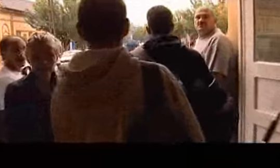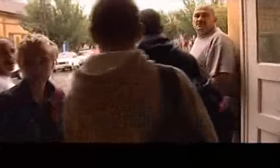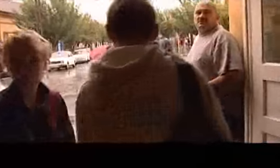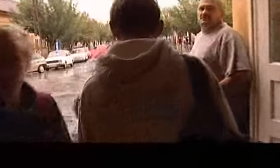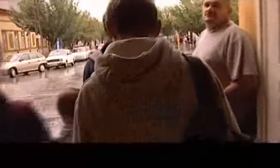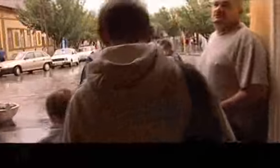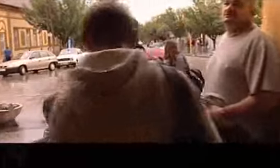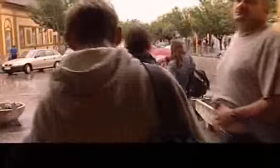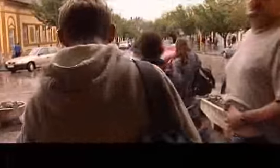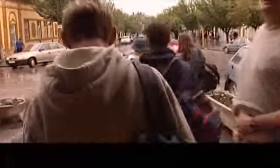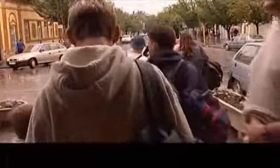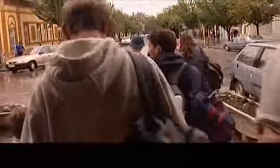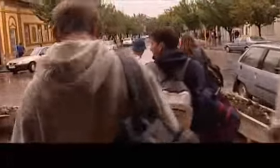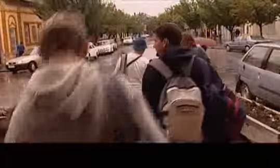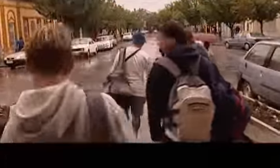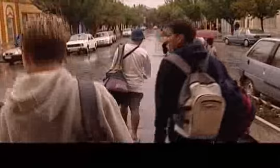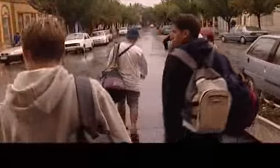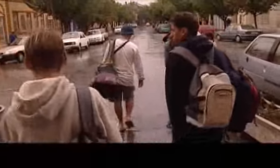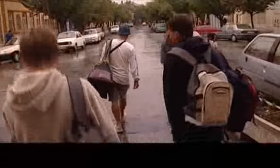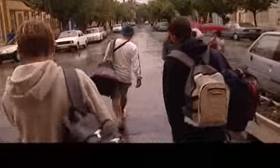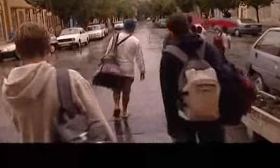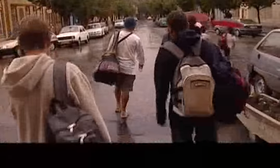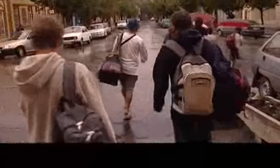Mivel vagyok? Mit? Hogyha... Zsukta.